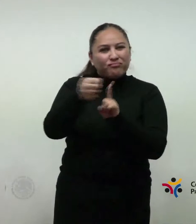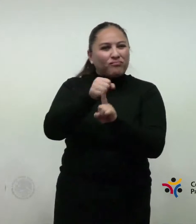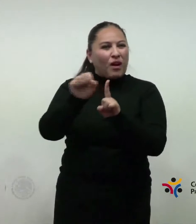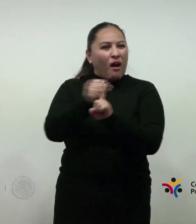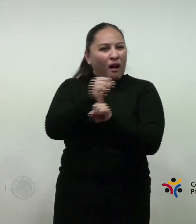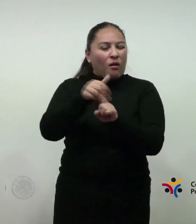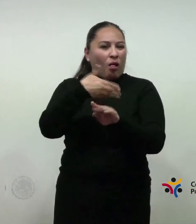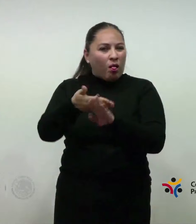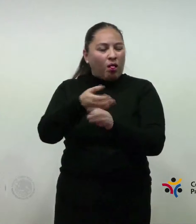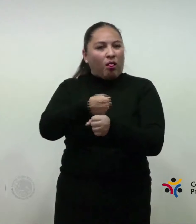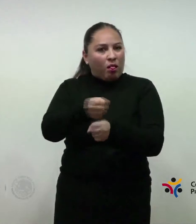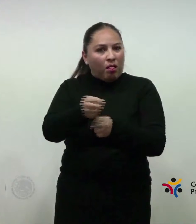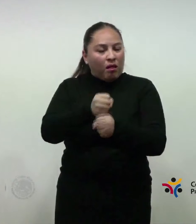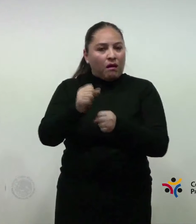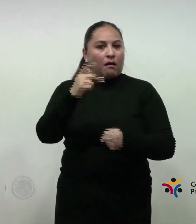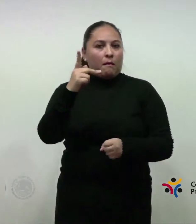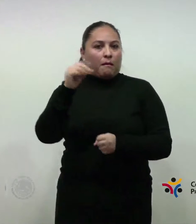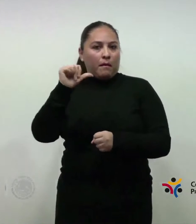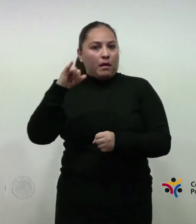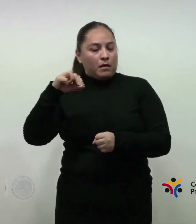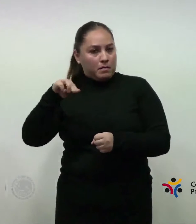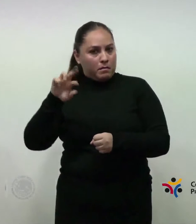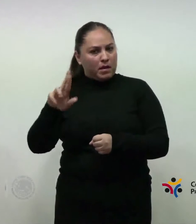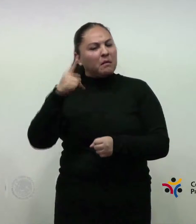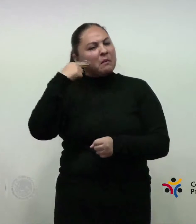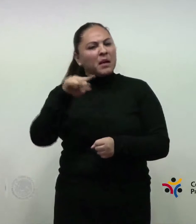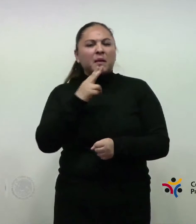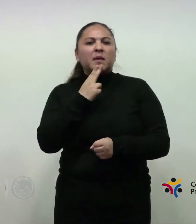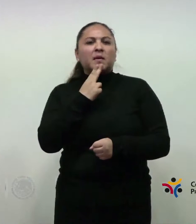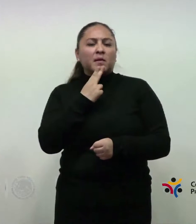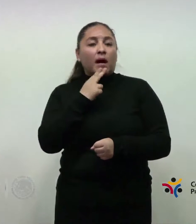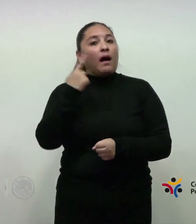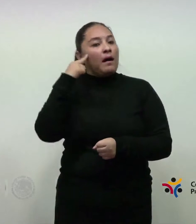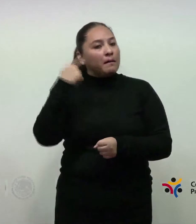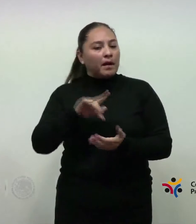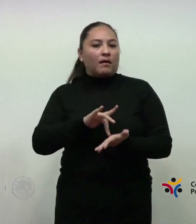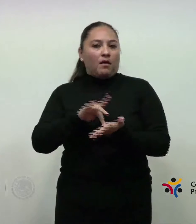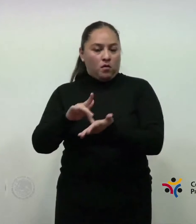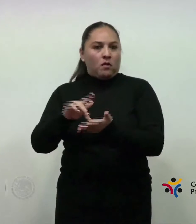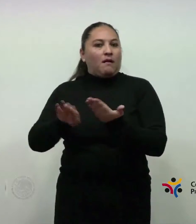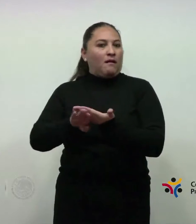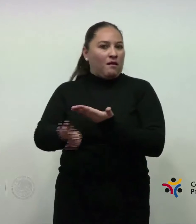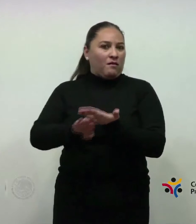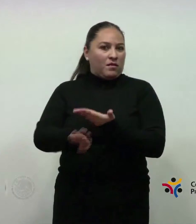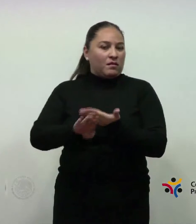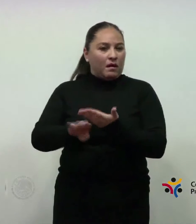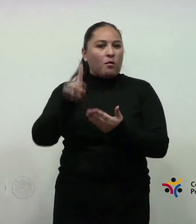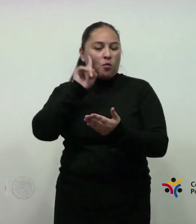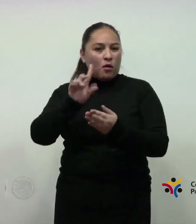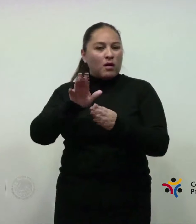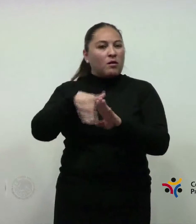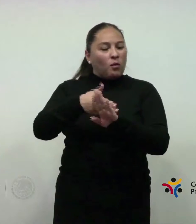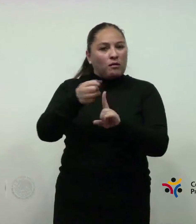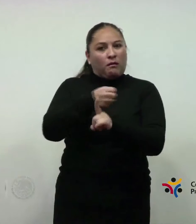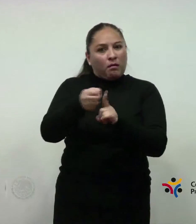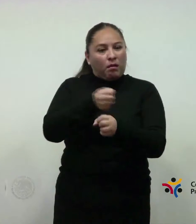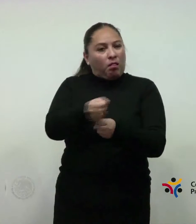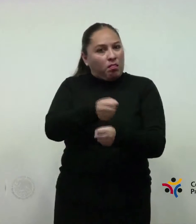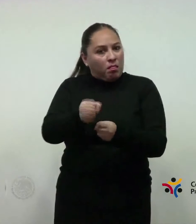mujeres jaime para que sirve para contribuir y prevenir y atender la violencia contra las mujeres mediante el apoyo de